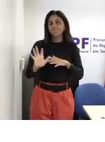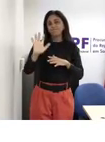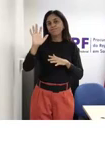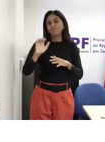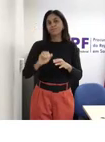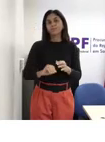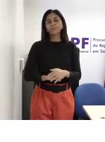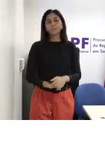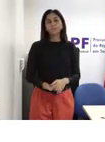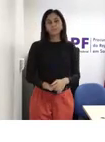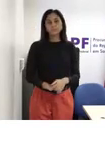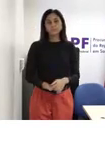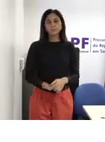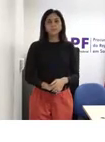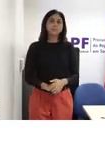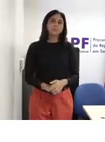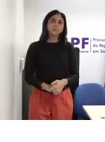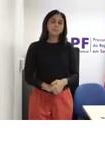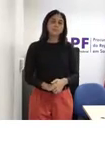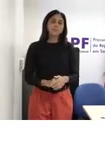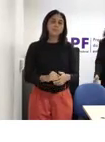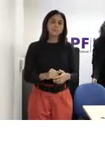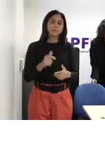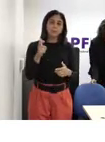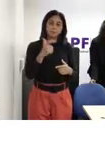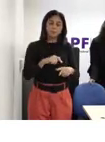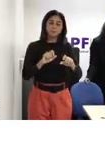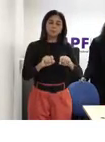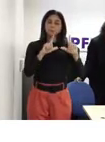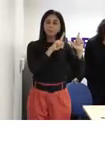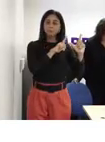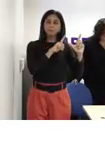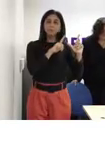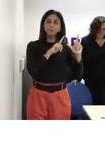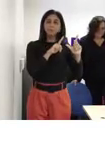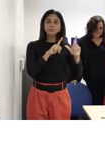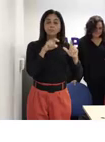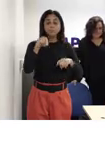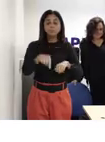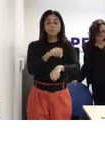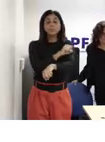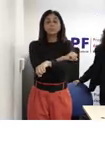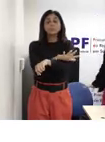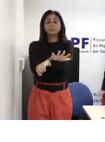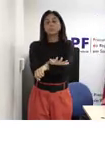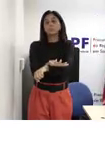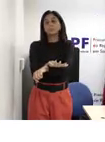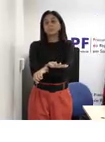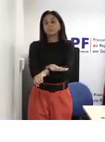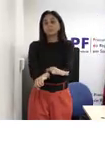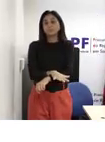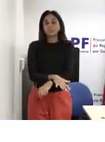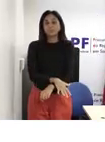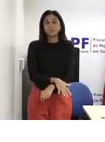eh um outro caso que eu quero colocar é que Santarém não tá livre desse problema mas sempre